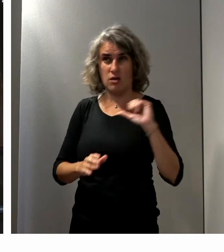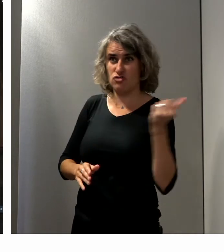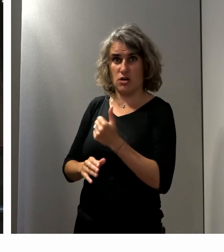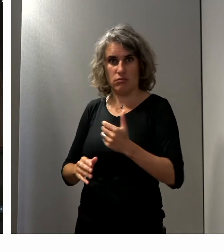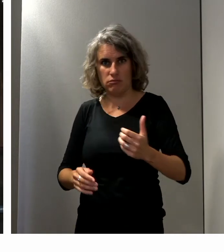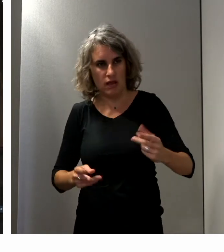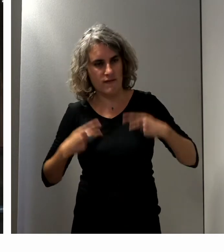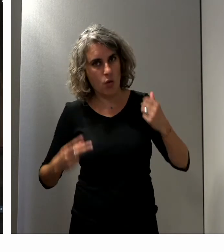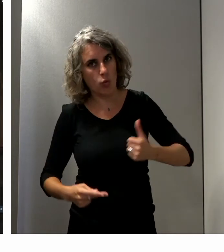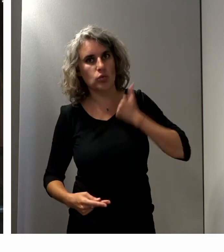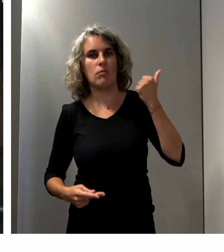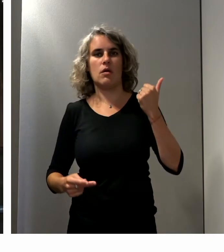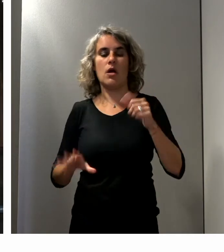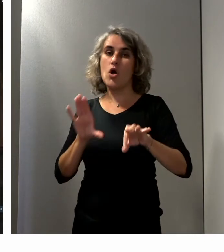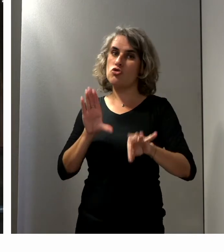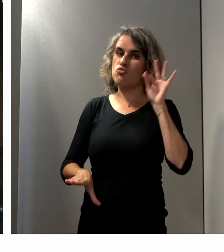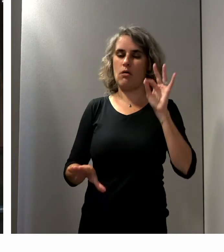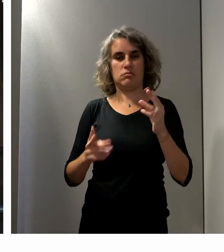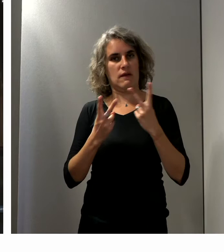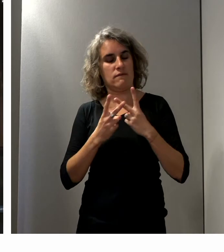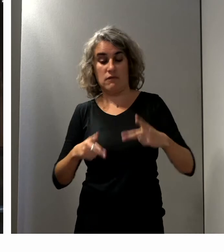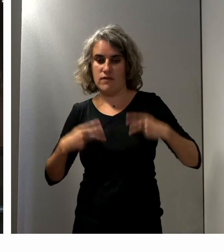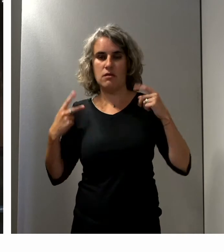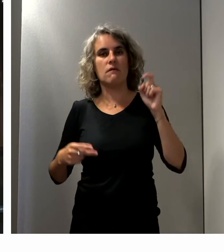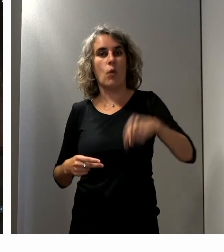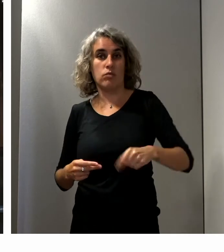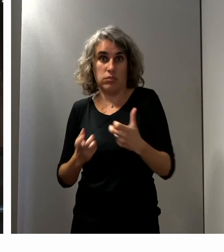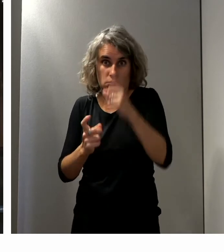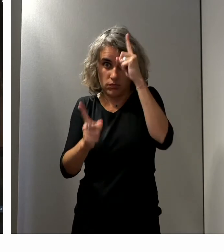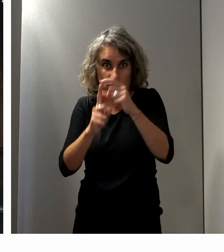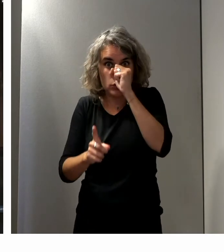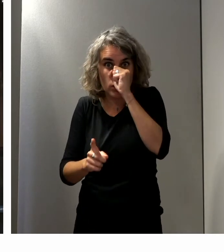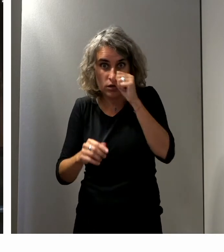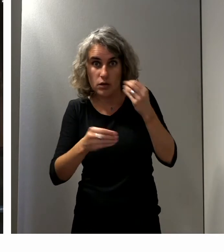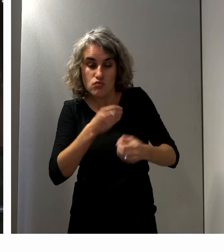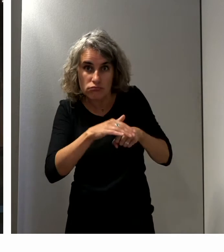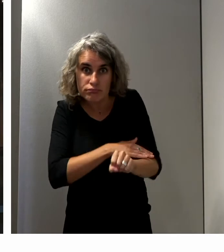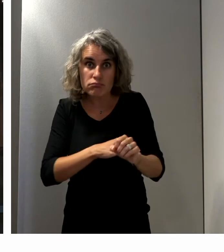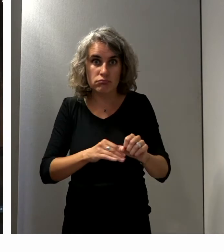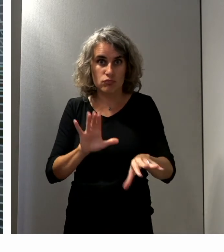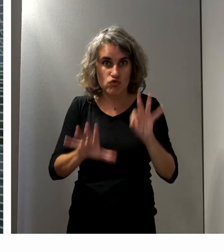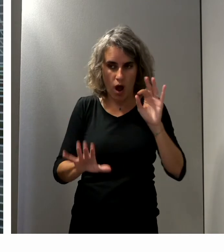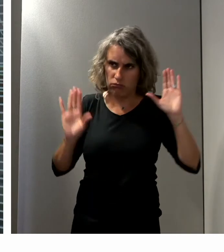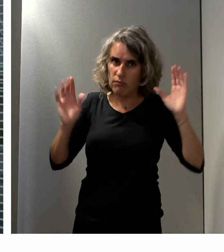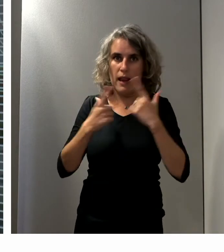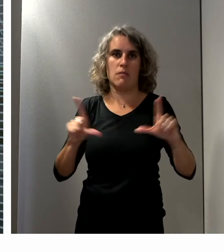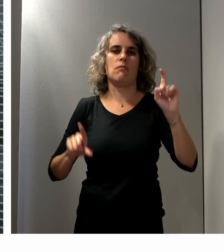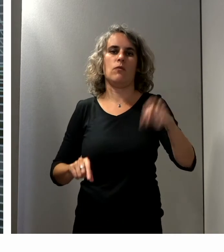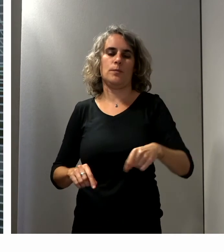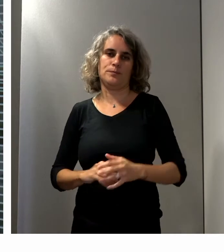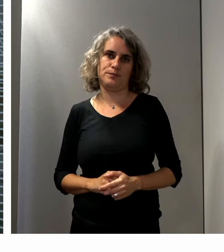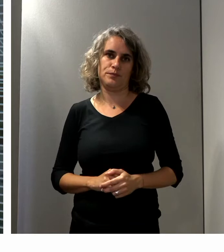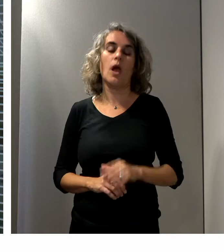capable d'exercer des choix en ce qui concerne notamment sa vie sexuelle et reproductive. Bien évidemment,